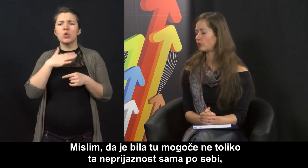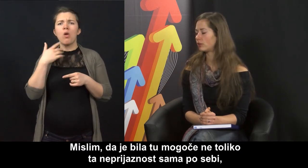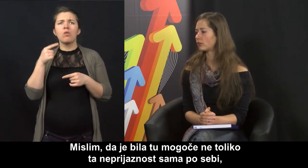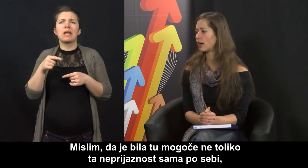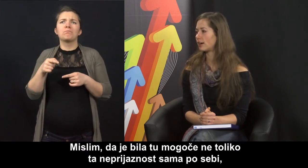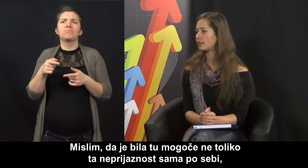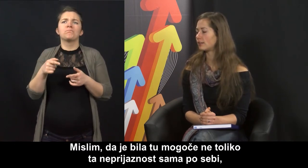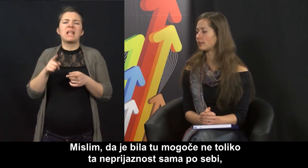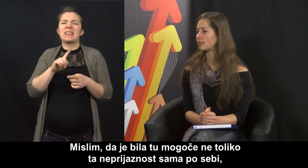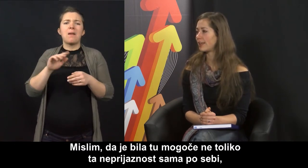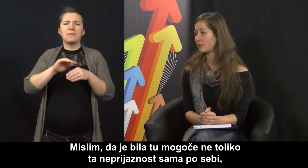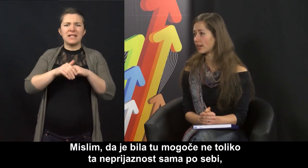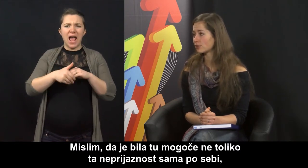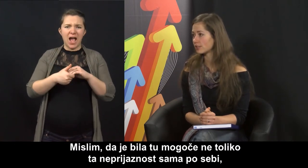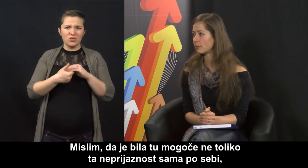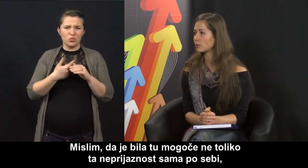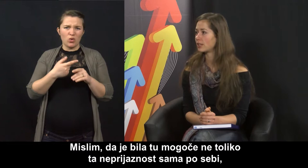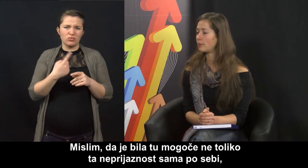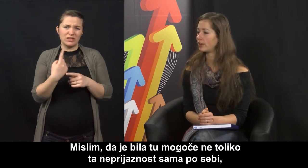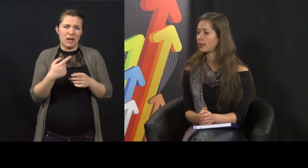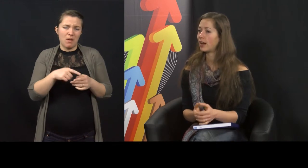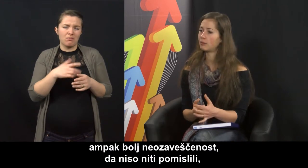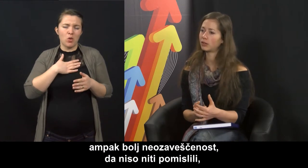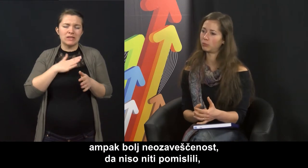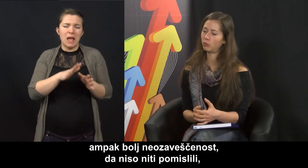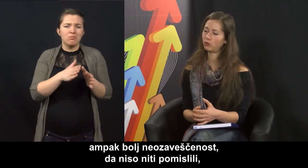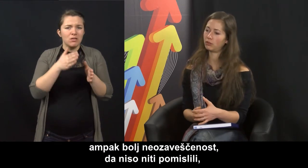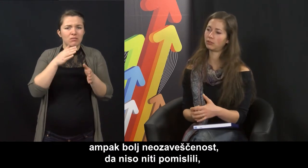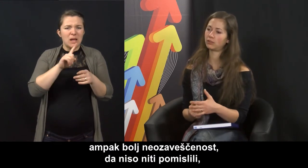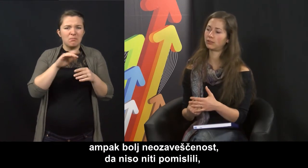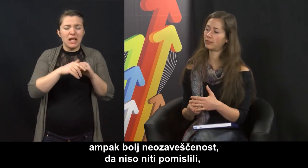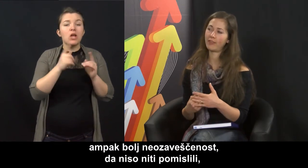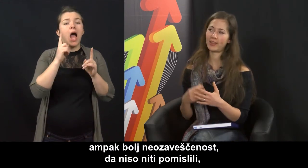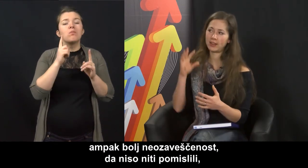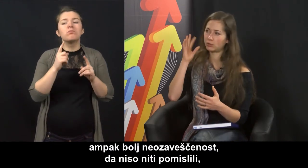ne toliko ta neprijaznost sama po sebi, ampak bolj